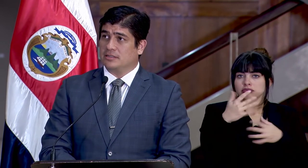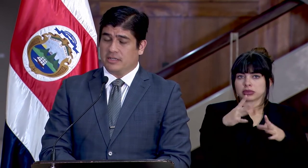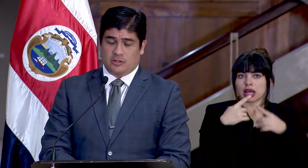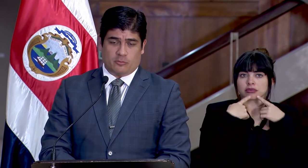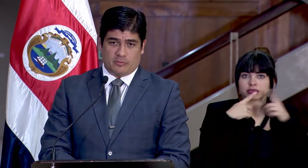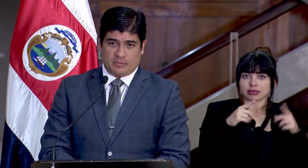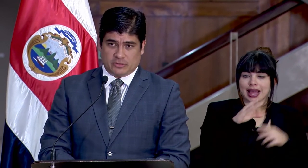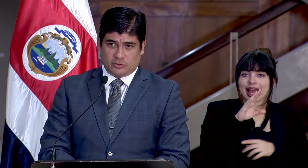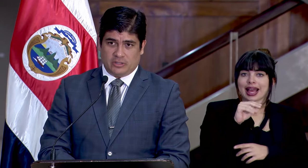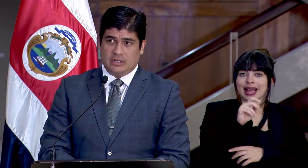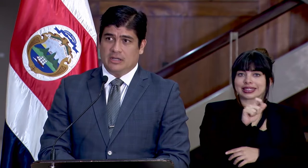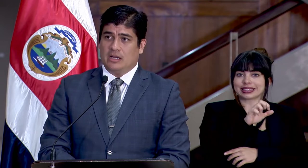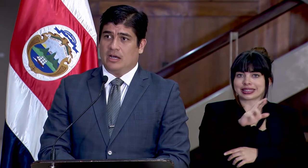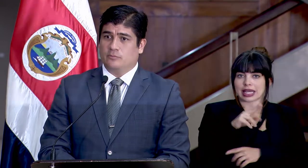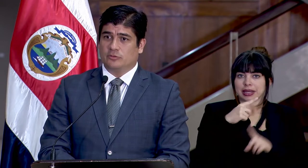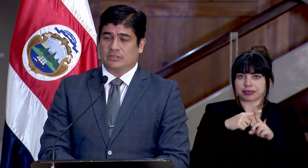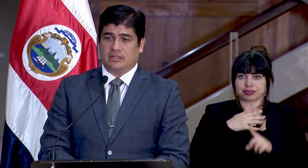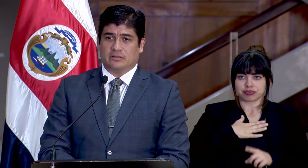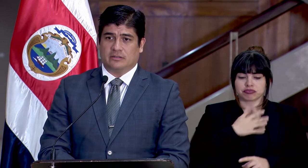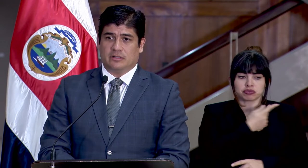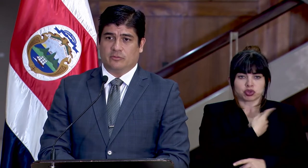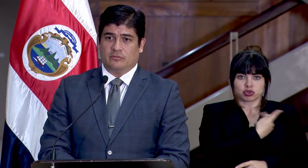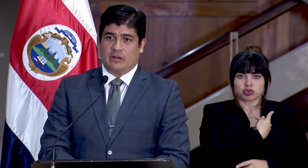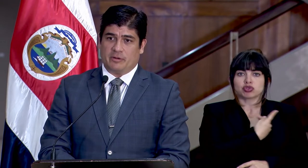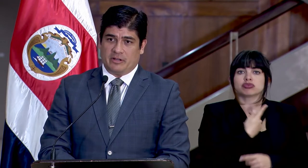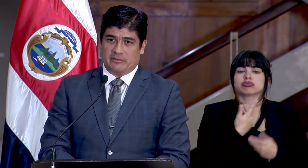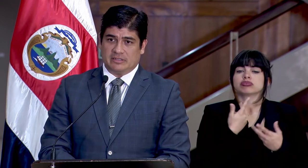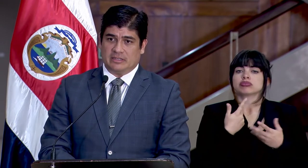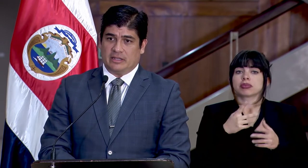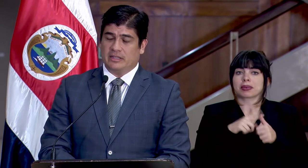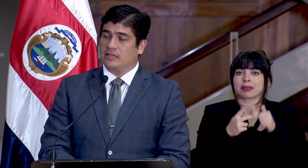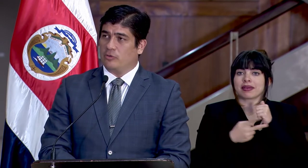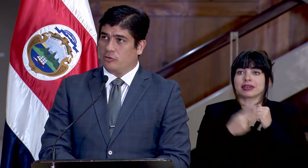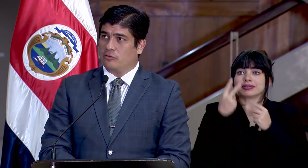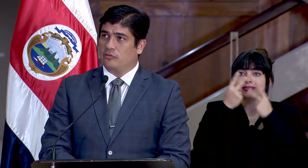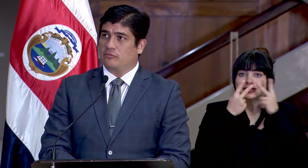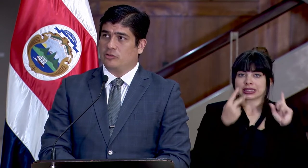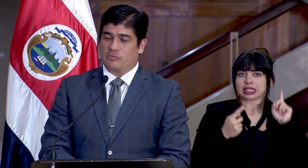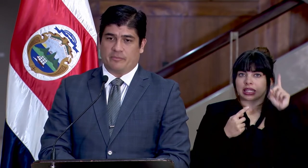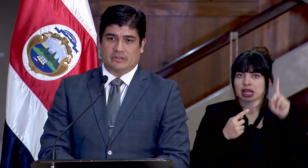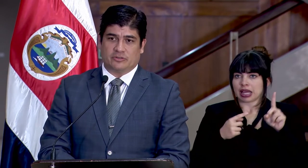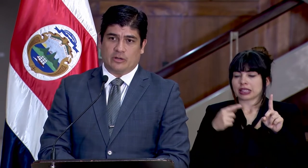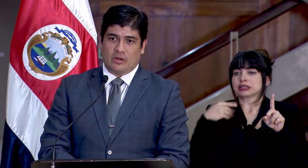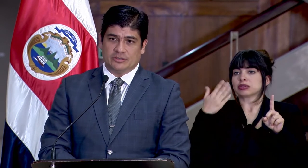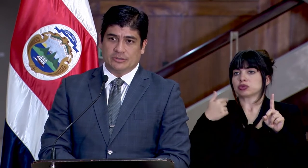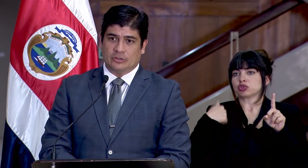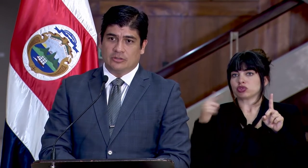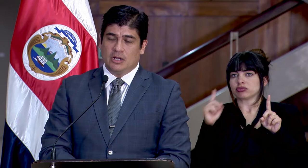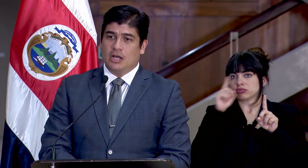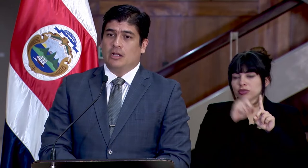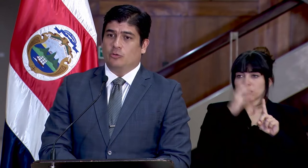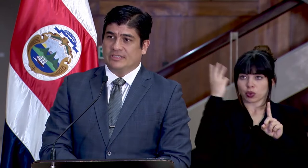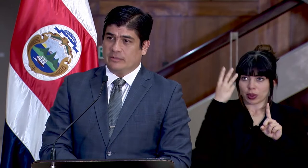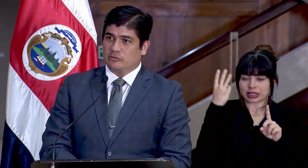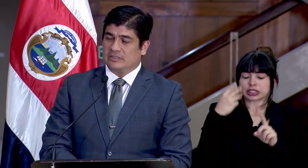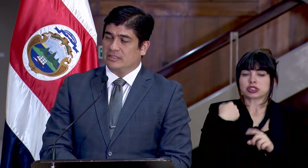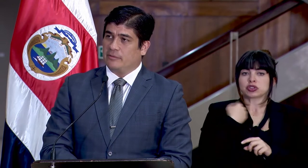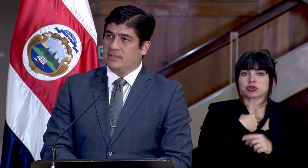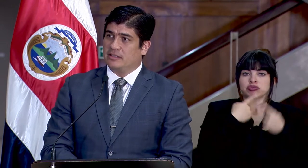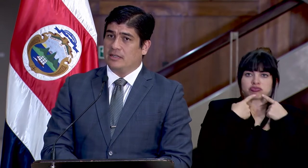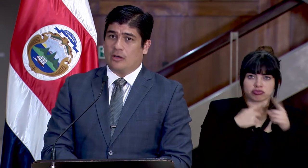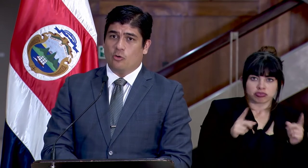la canciller como mi persona, ambos en una primera visita de ella, luego cuando me apersoné a Washington. Lo